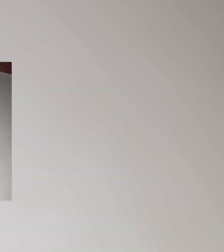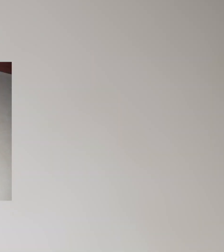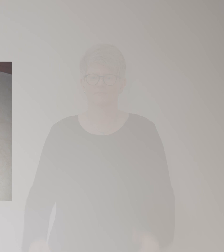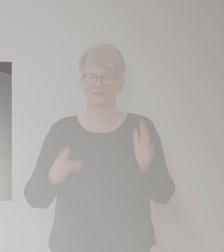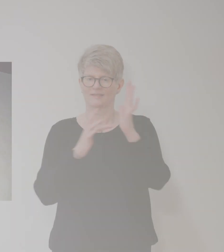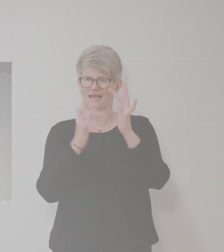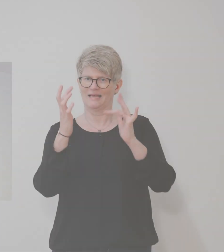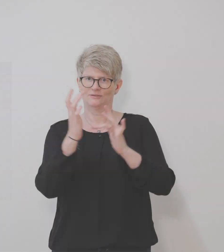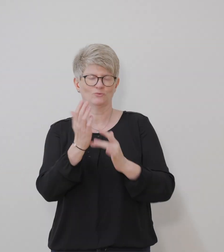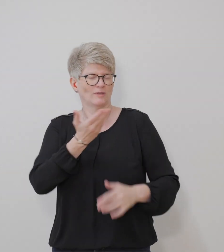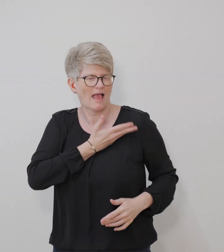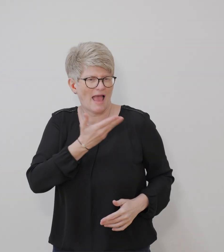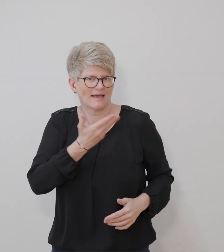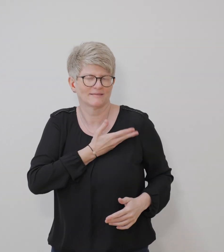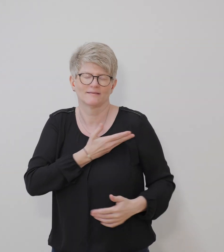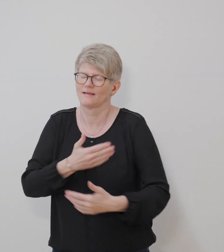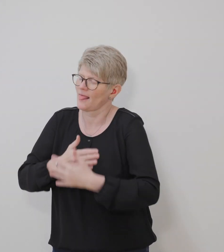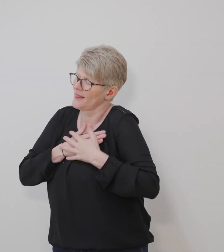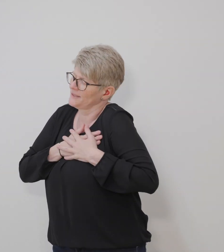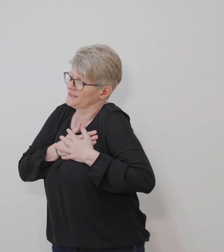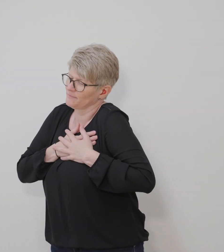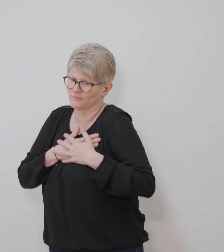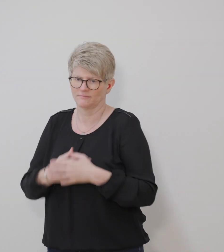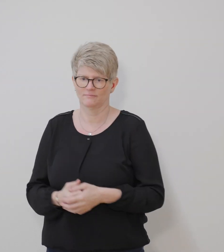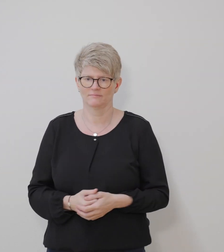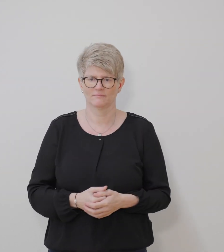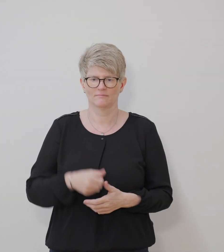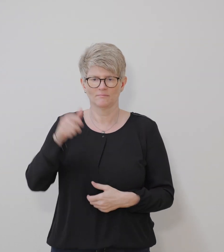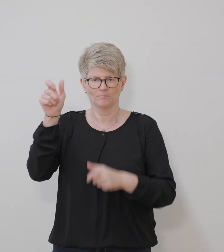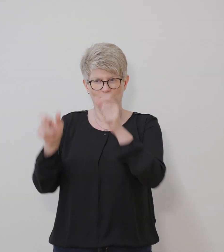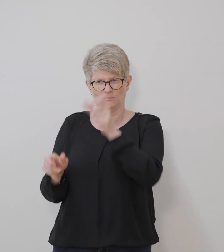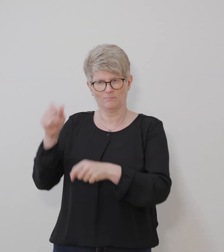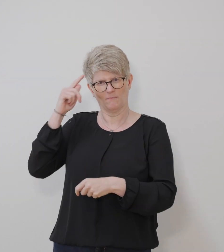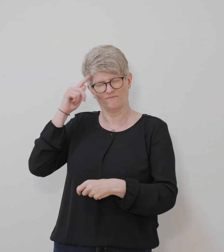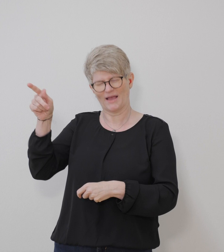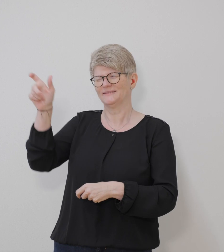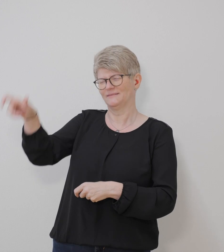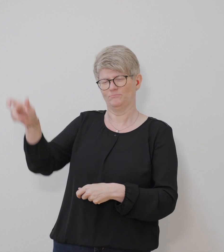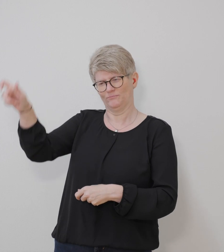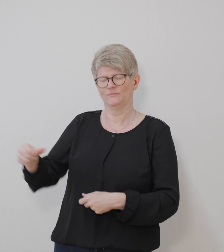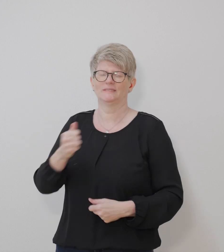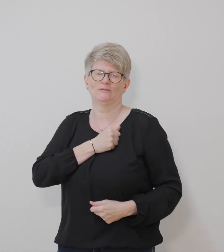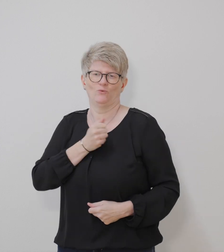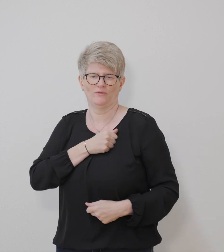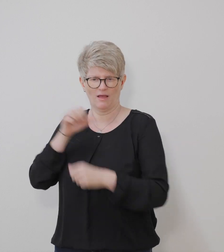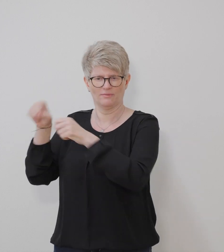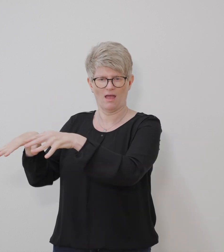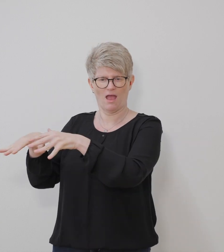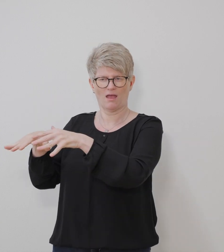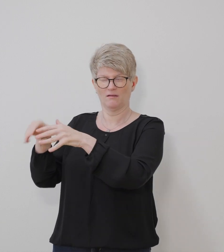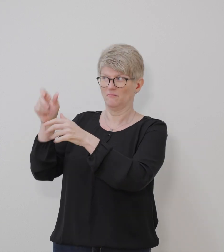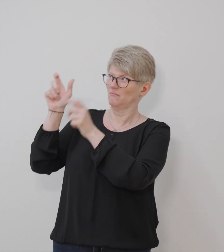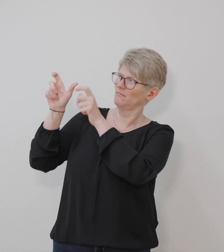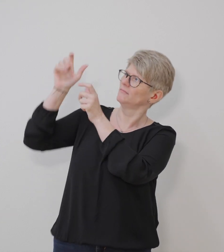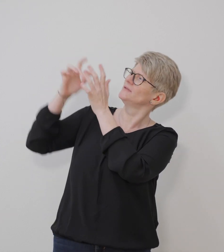Jesus leidet und liebt. Er weiß, dass der Mensch Sünder bleibt und ihn deshalb zurückweist. Auf die Zurückweisung